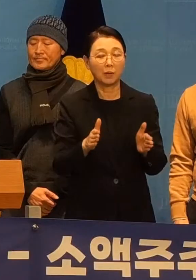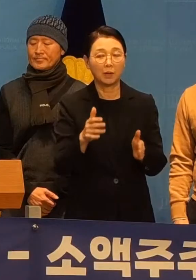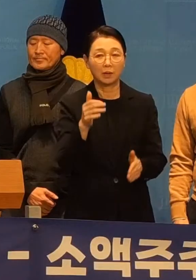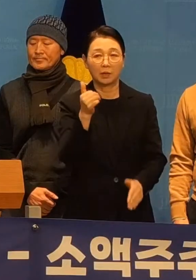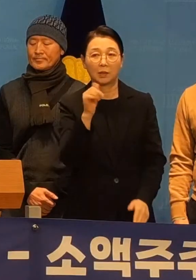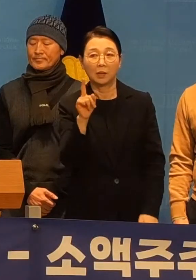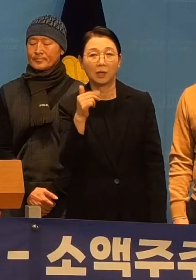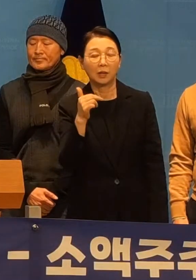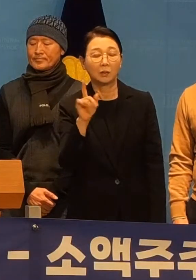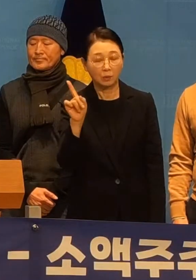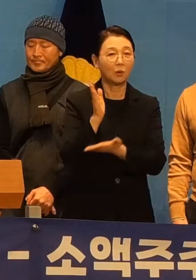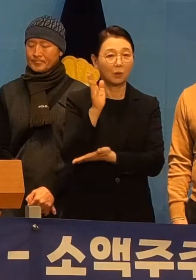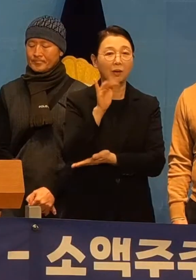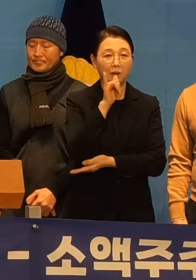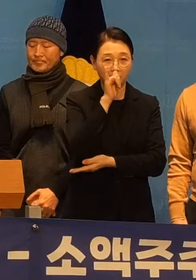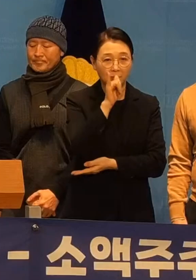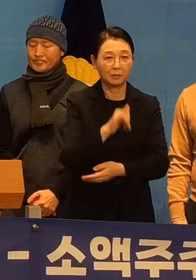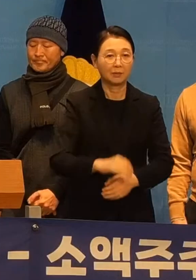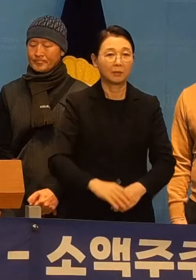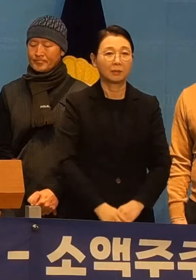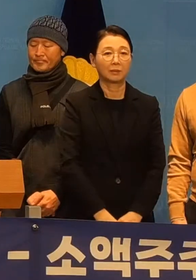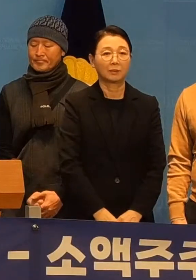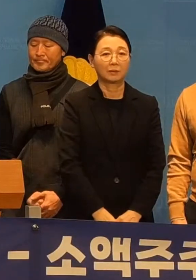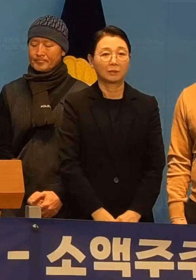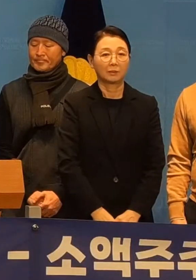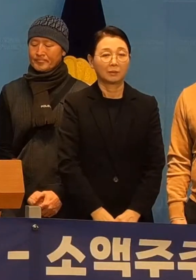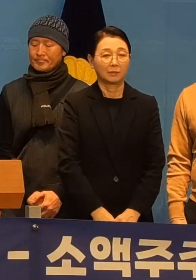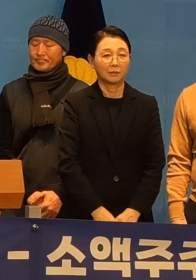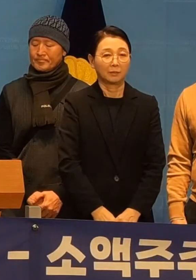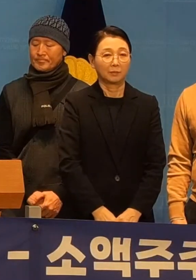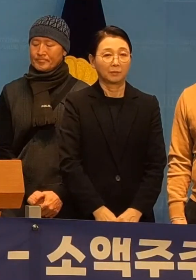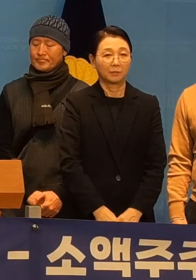하나와 소액 주주들 간의 대가 되었습니다.